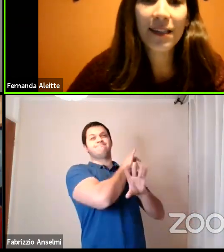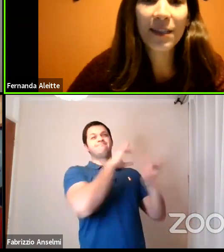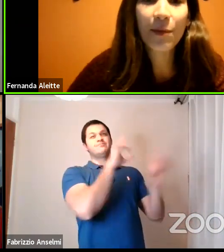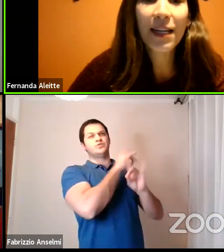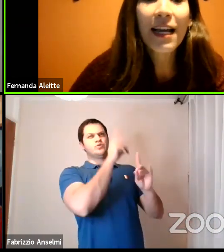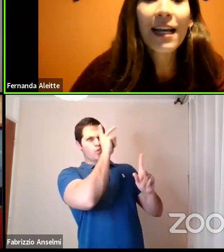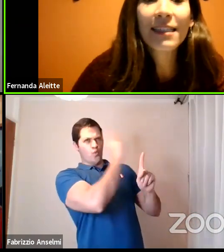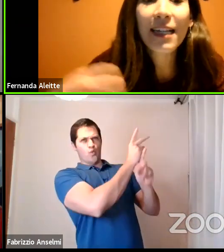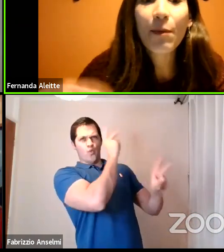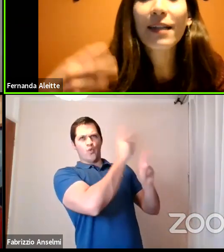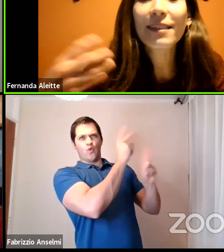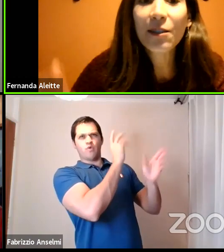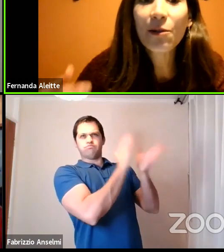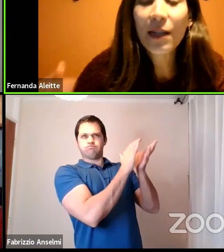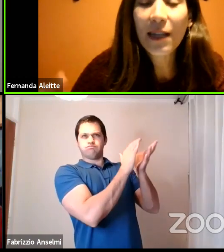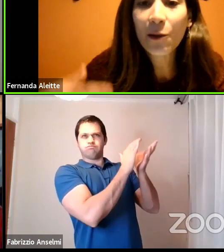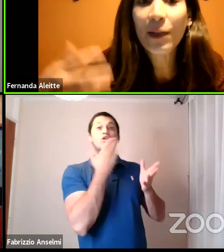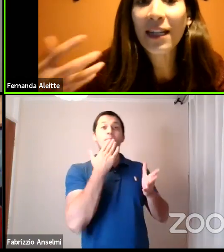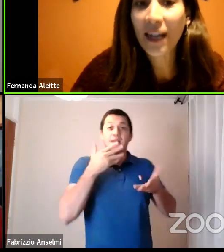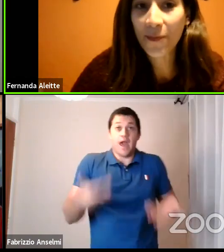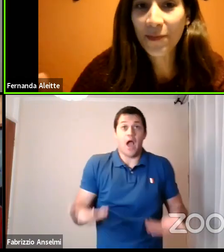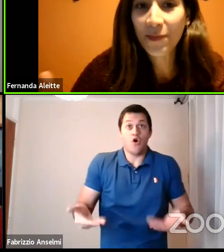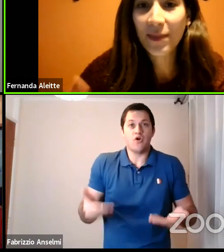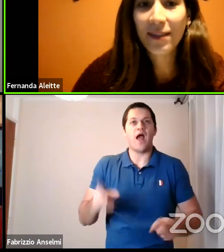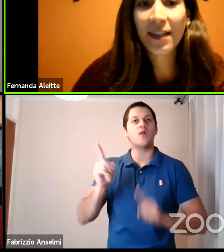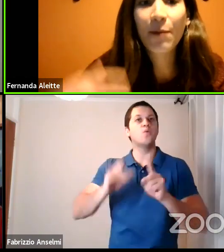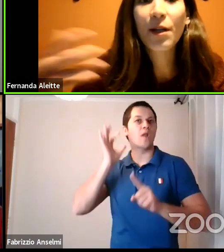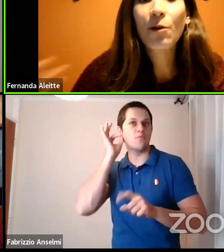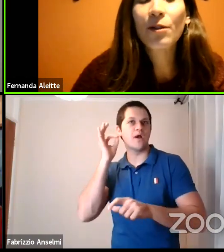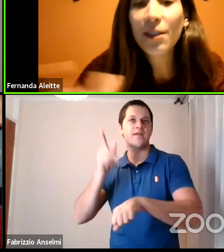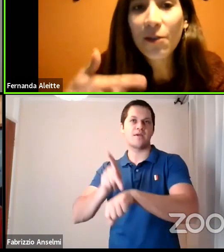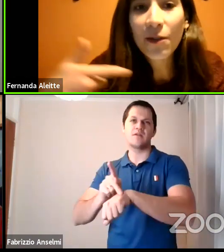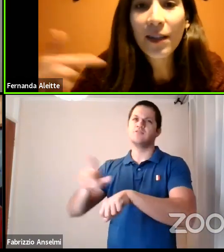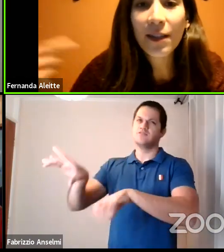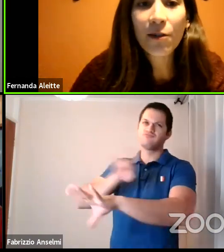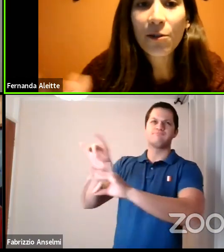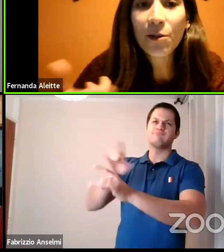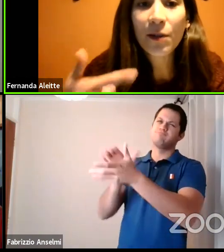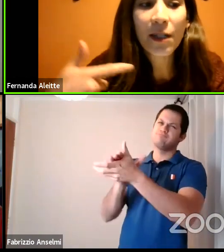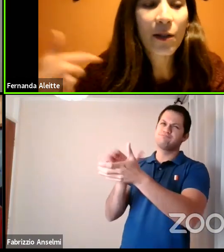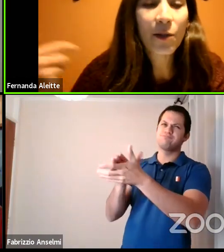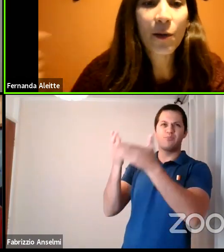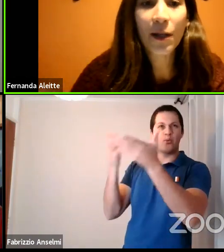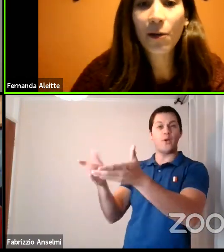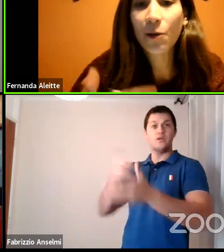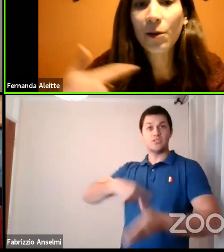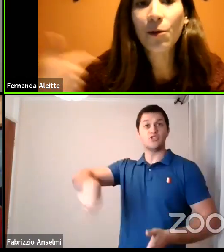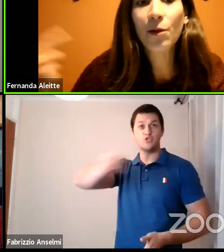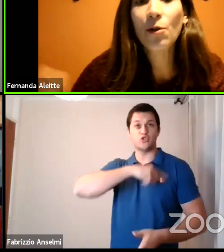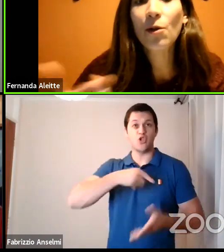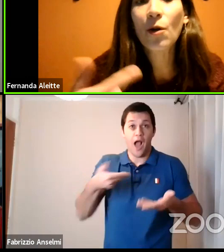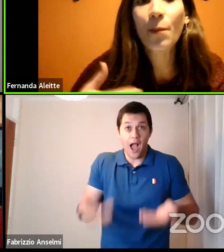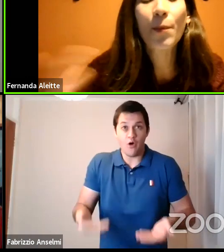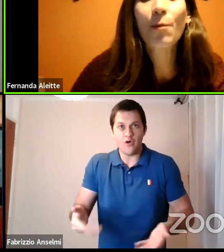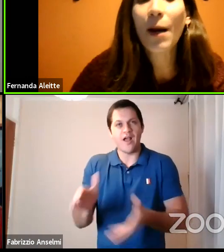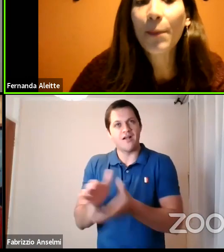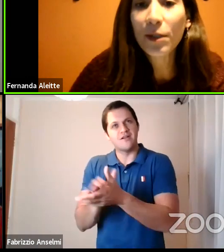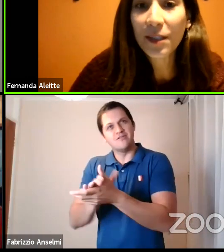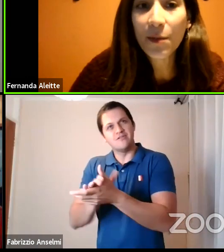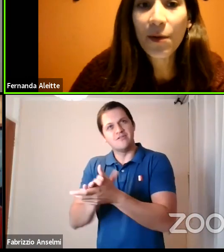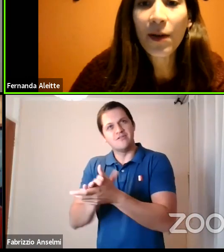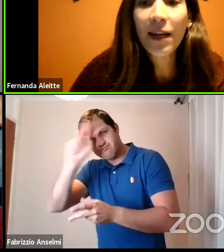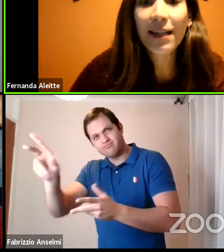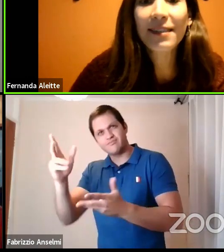nuestra disciplina, sigamos haciéndolo en la actualidad. Sigamos reconociéndonos entre nosotros y en nuestro entorno